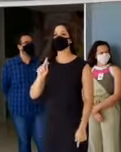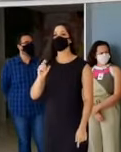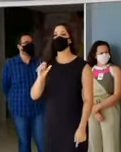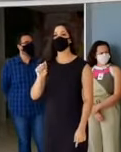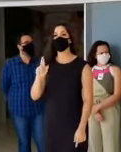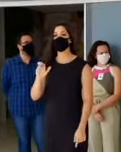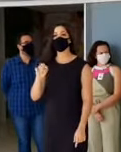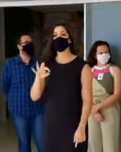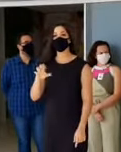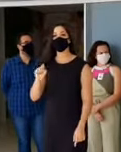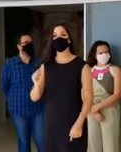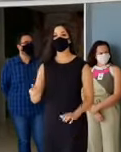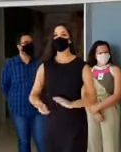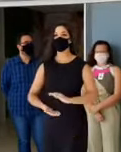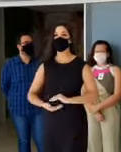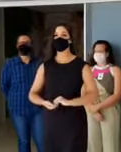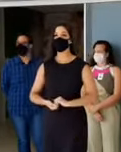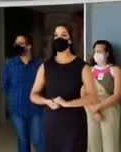Arantes.